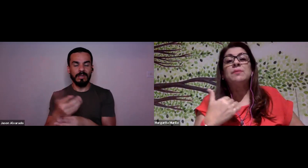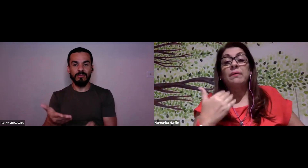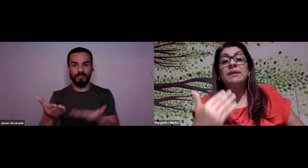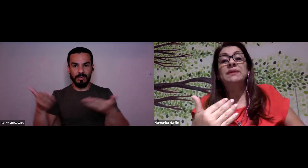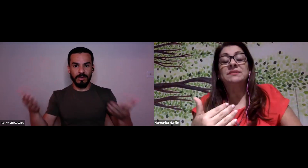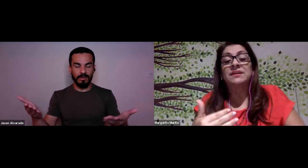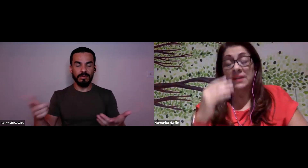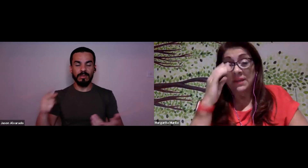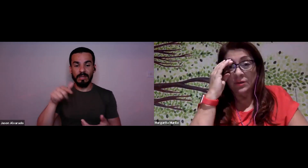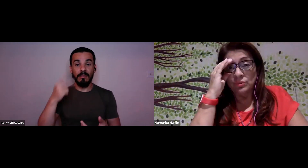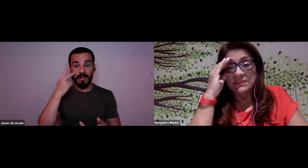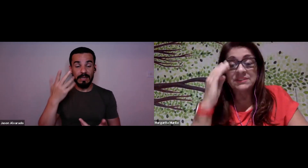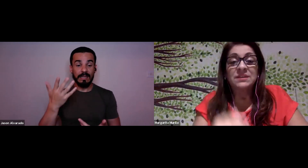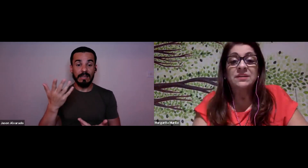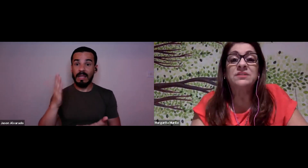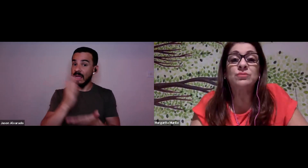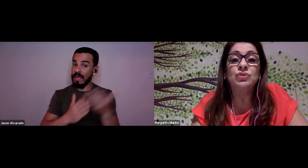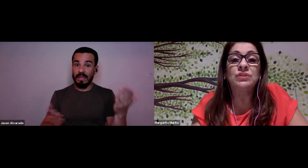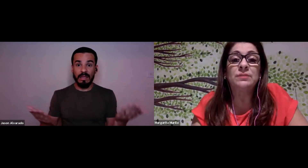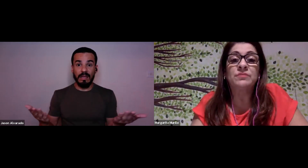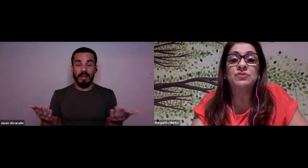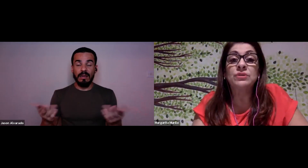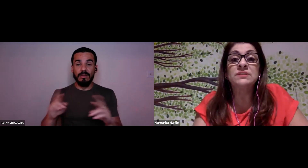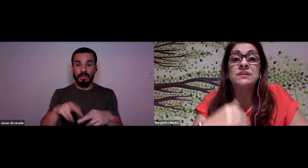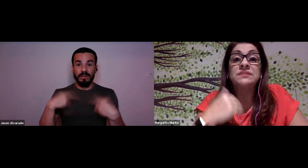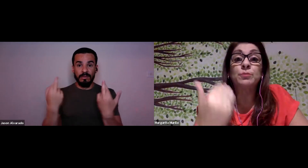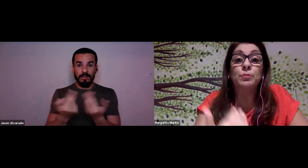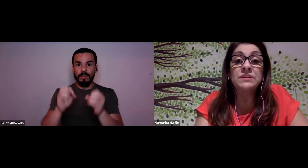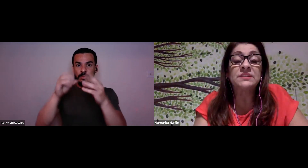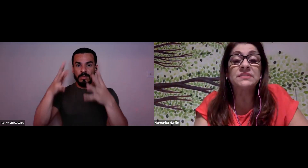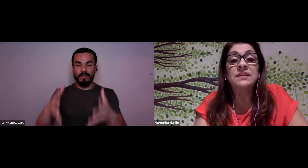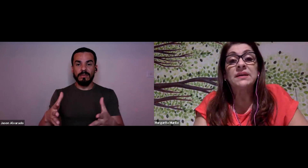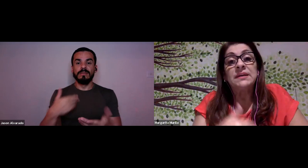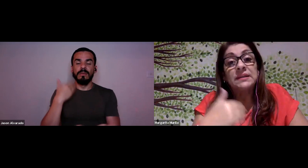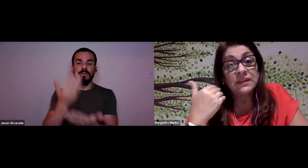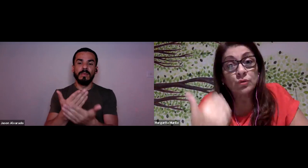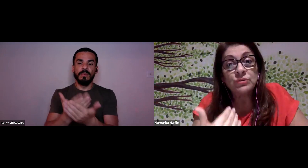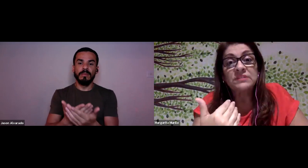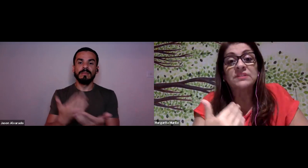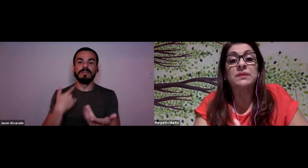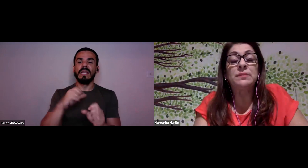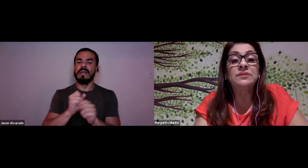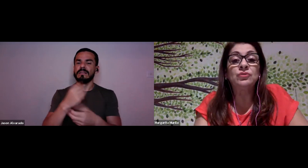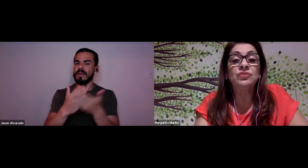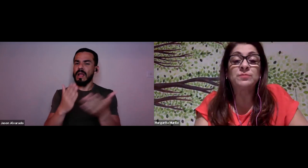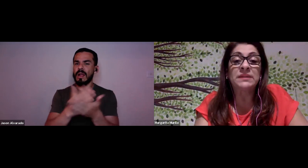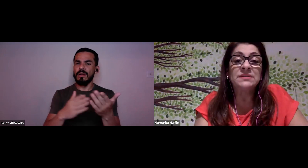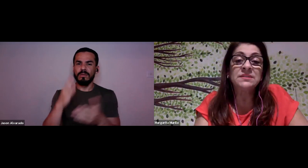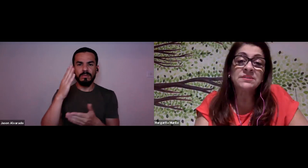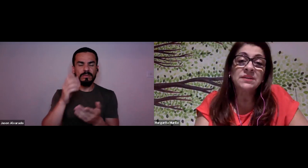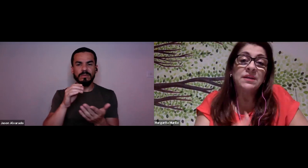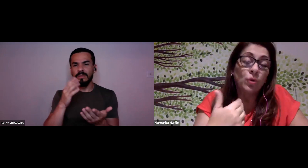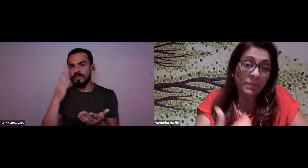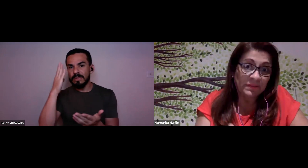y va a haber que hacer en algunas reuniones de profesores y hacer propuestas y hacer algunas experimentos y